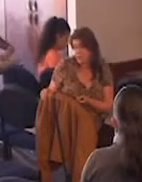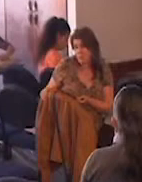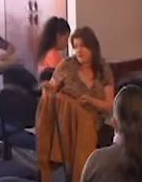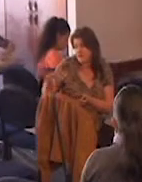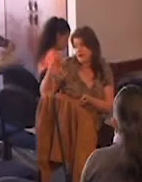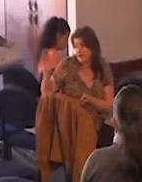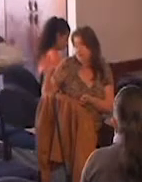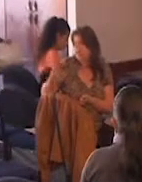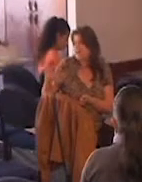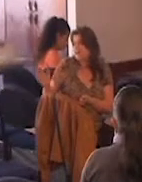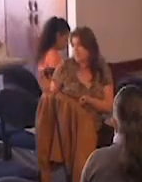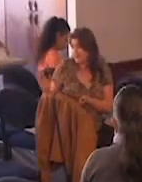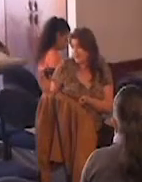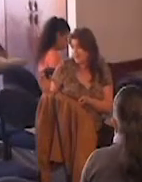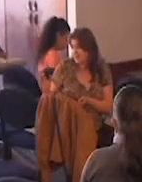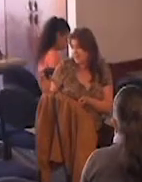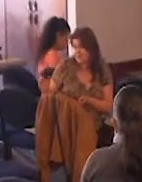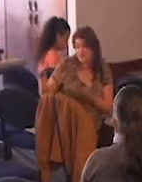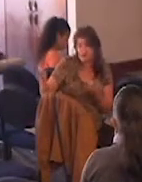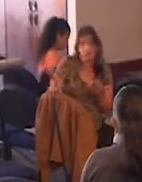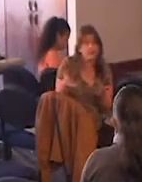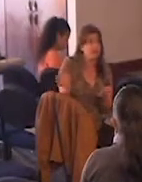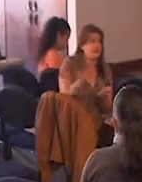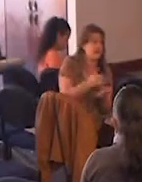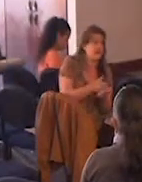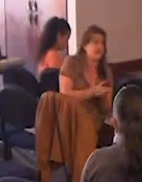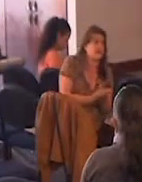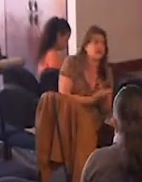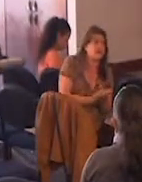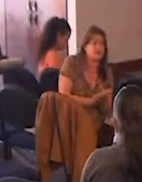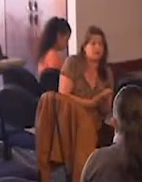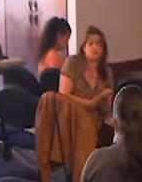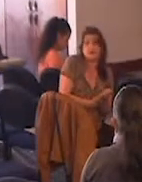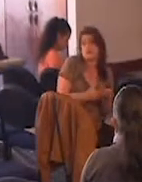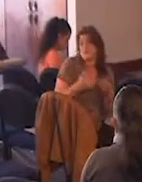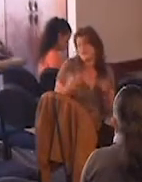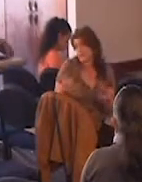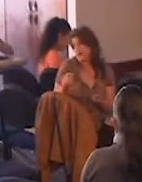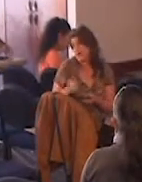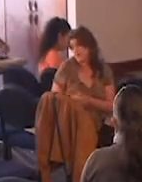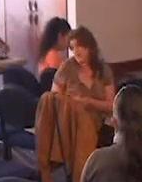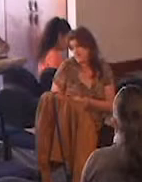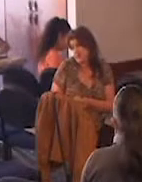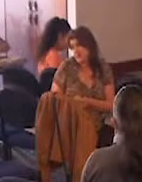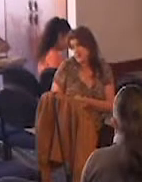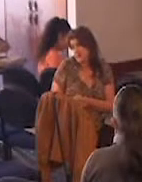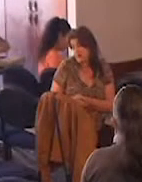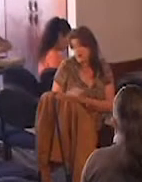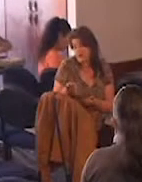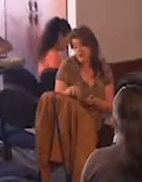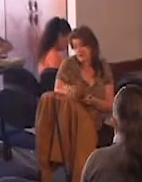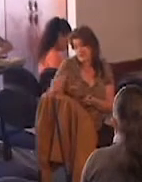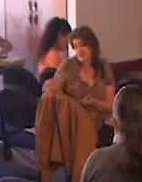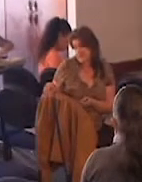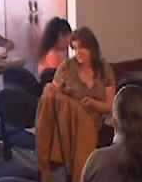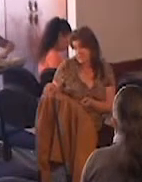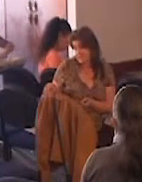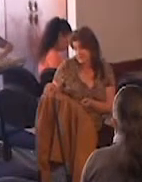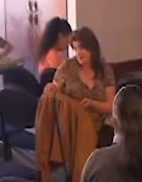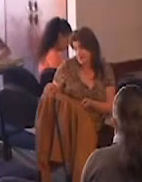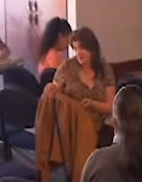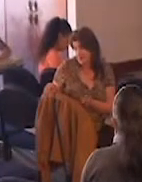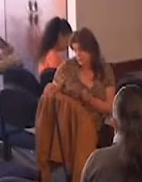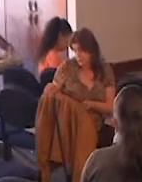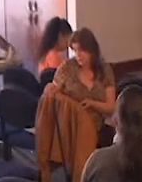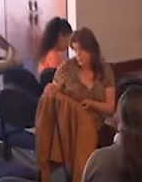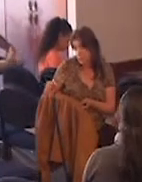me lo colabora. Él solamente sabe que mamá da plata. Y él tiene su agenda, él va al colegio con sus dos agendas. Una